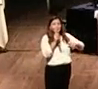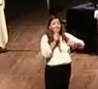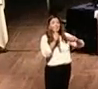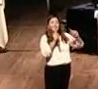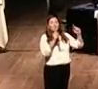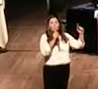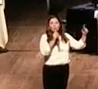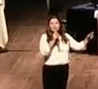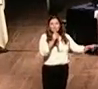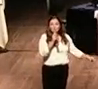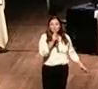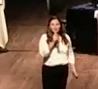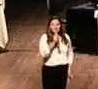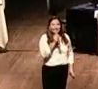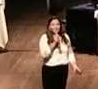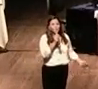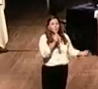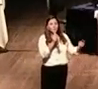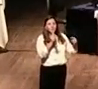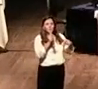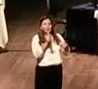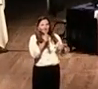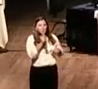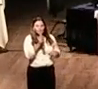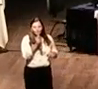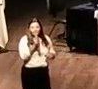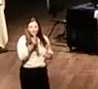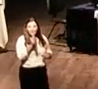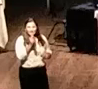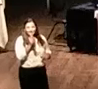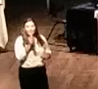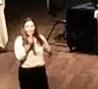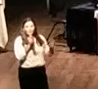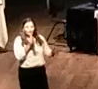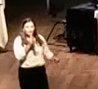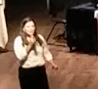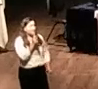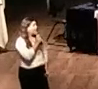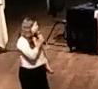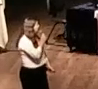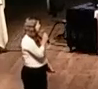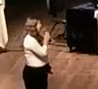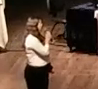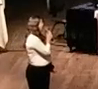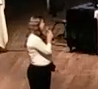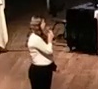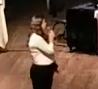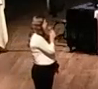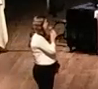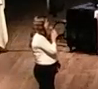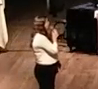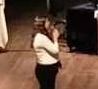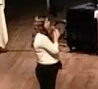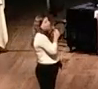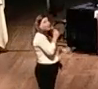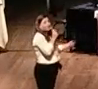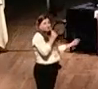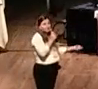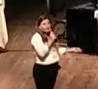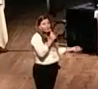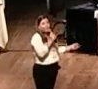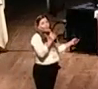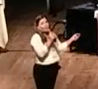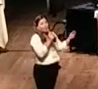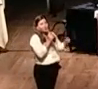consiga com que seja executado tudo que a gente planejou né lá na ponta a gente tem o